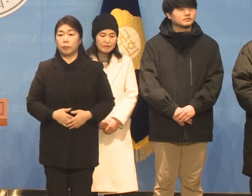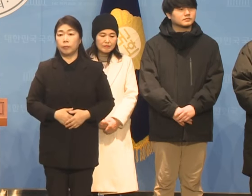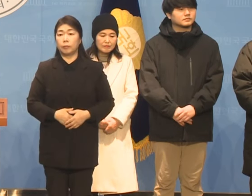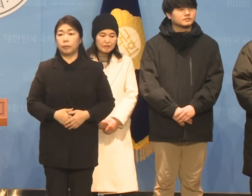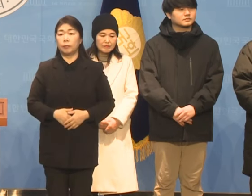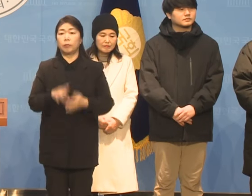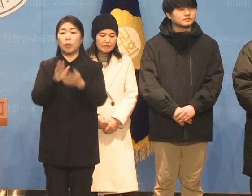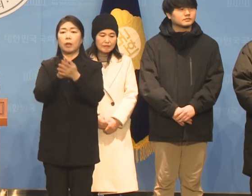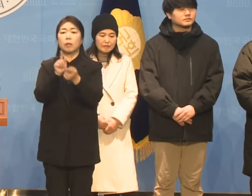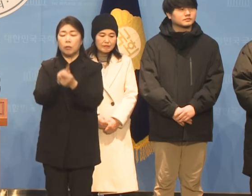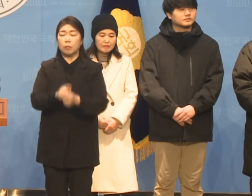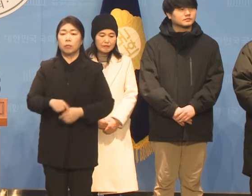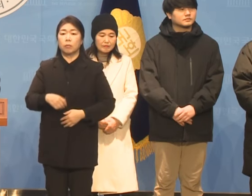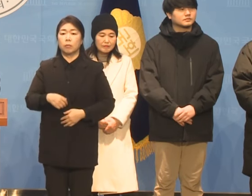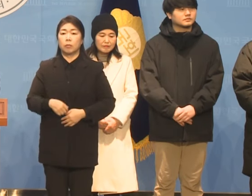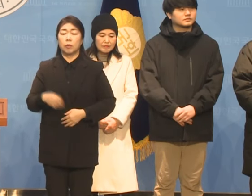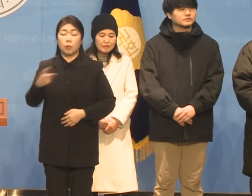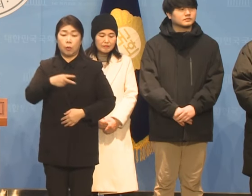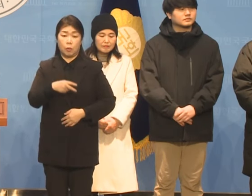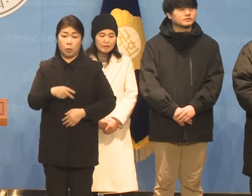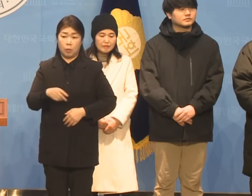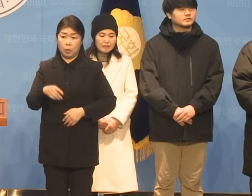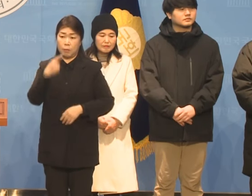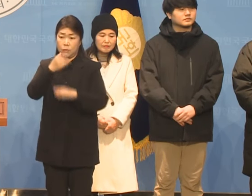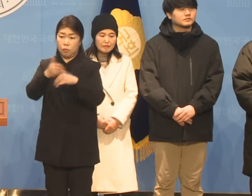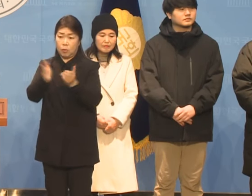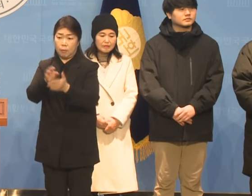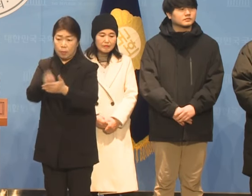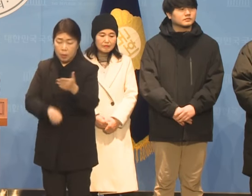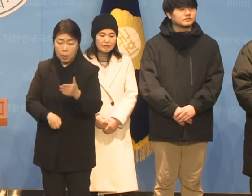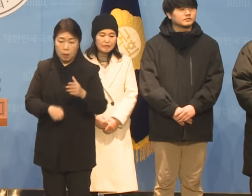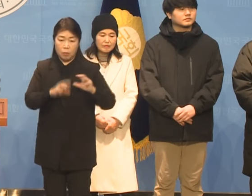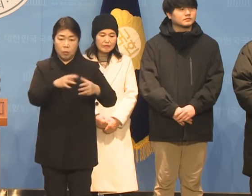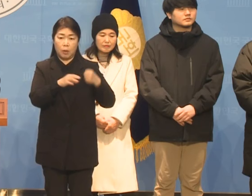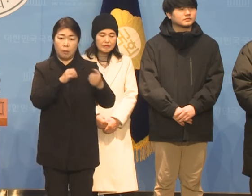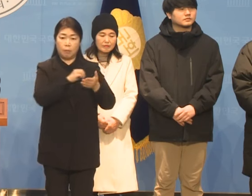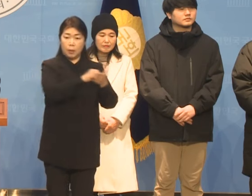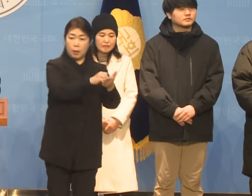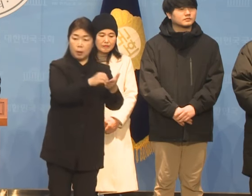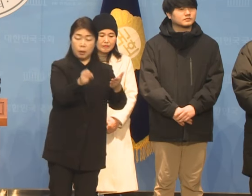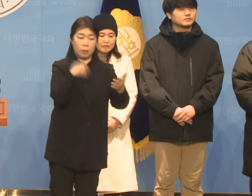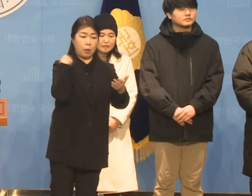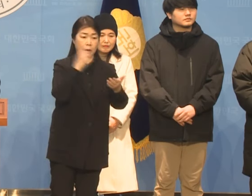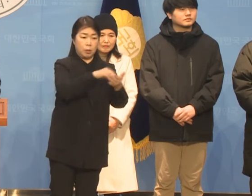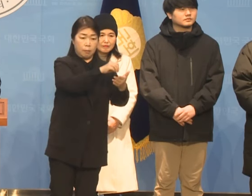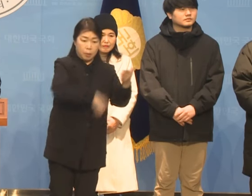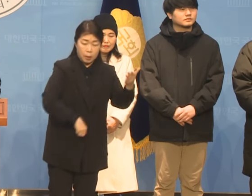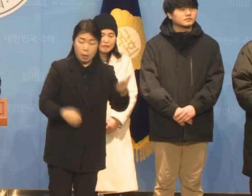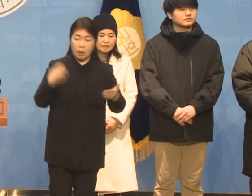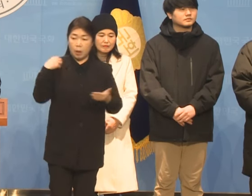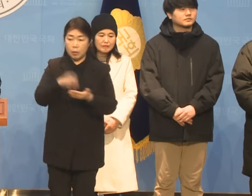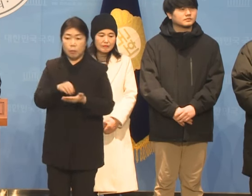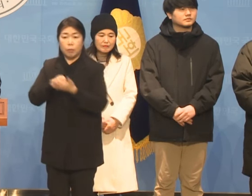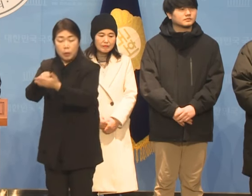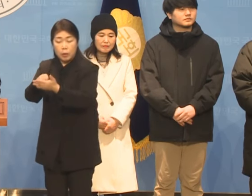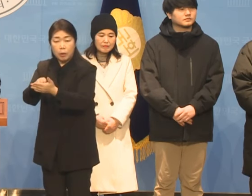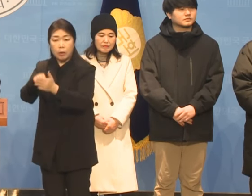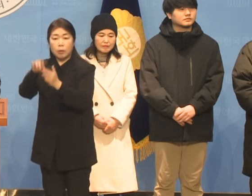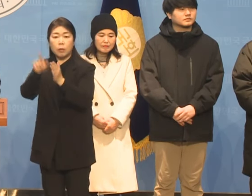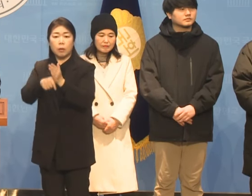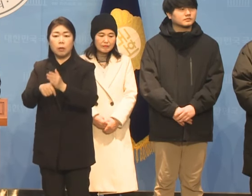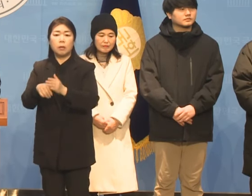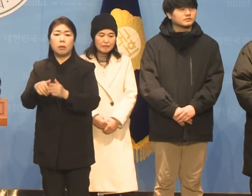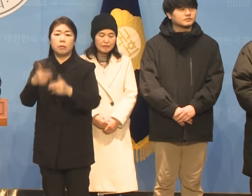직접 전화하여 복당을 요청하면서 말입니다. 저는 지금도 제가 왜 후보 부적격